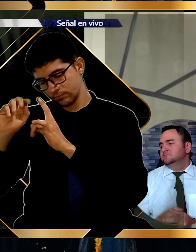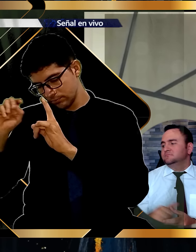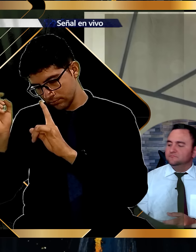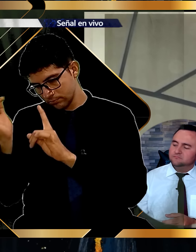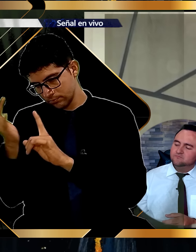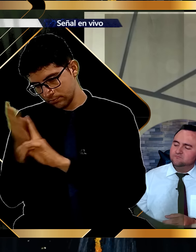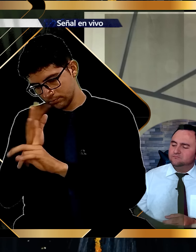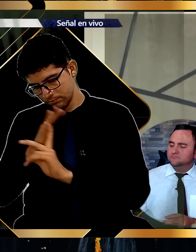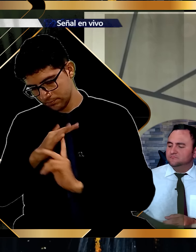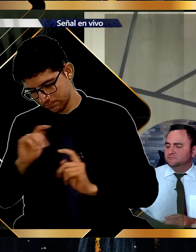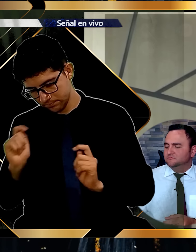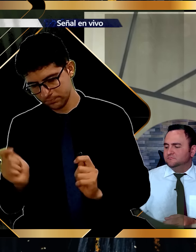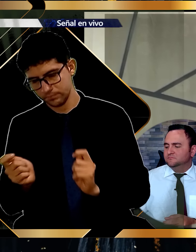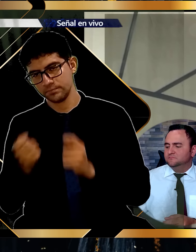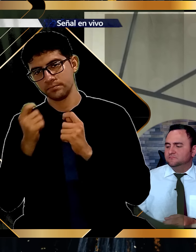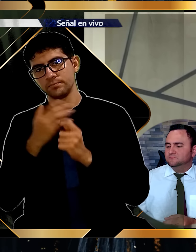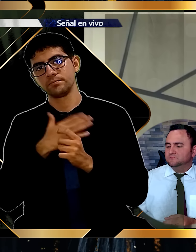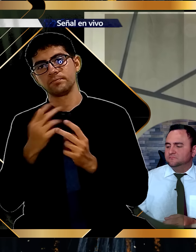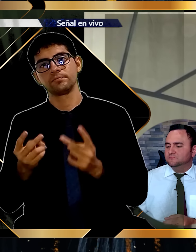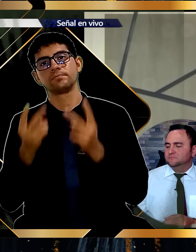que